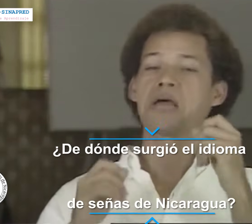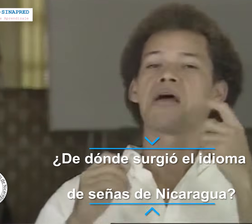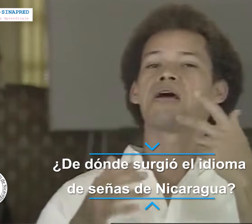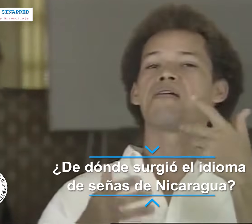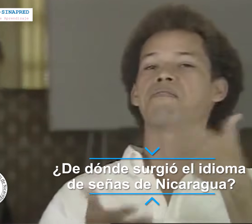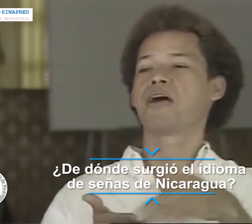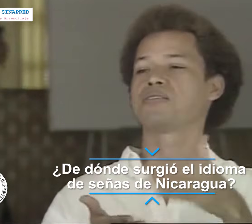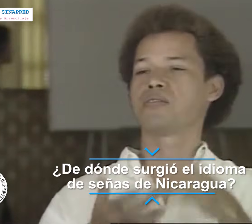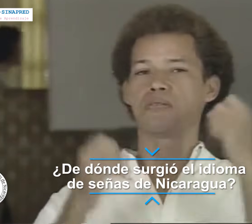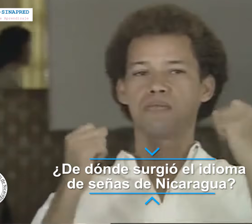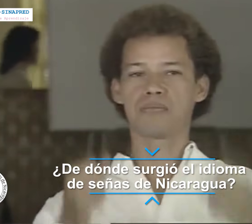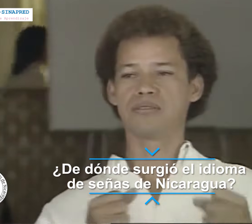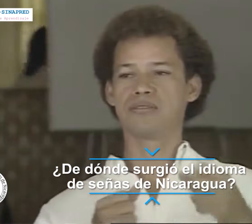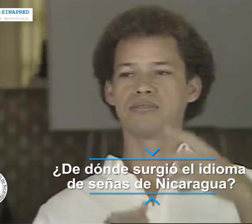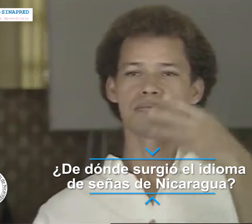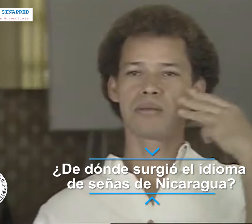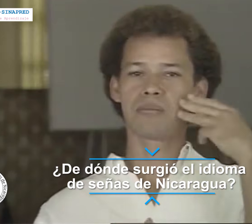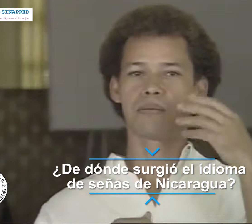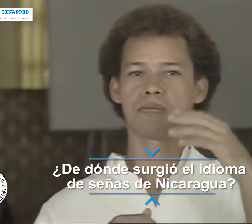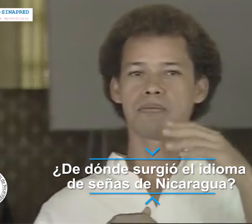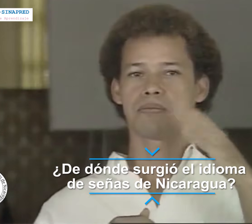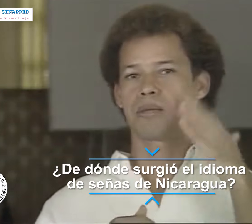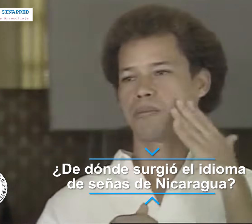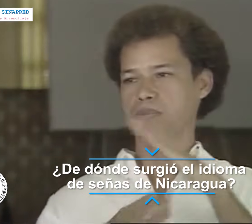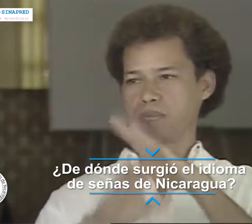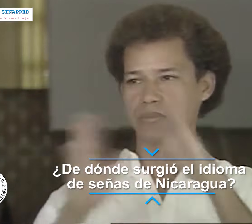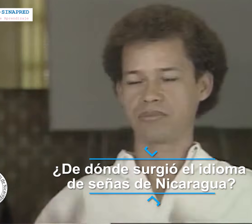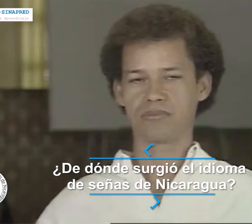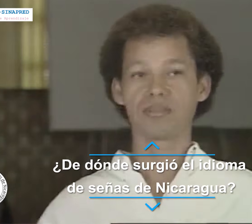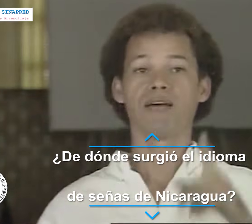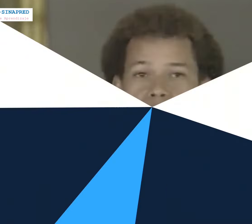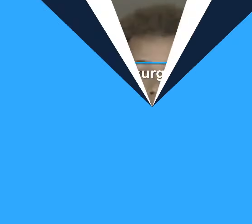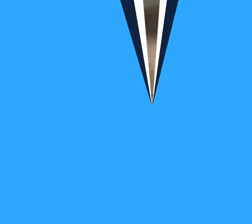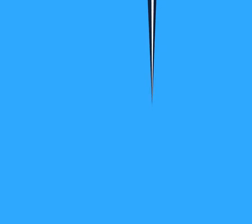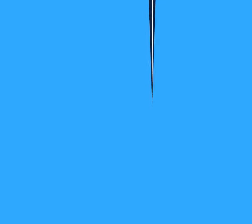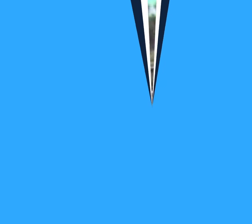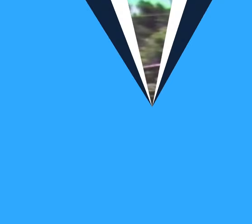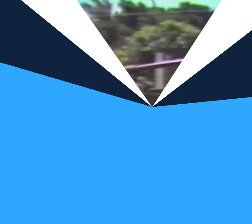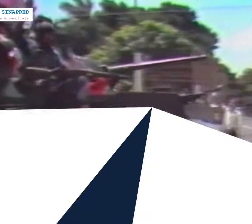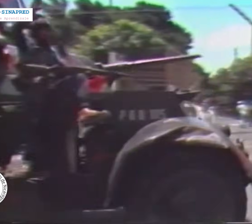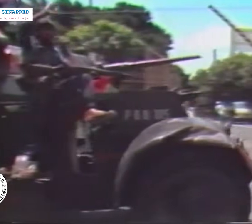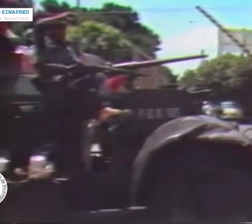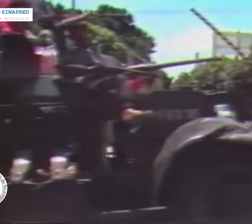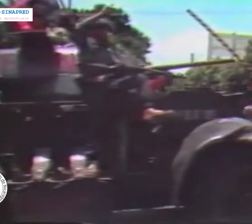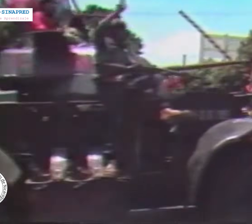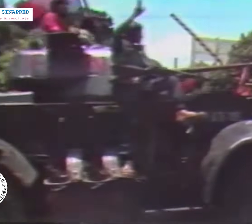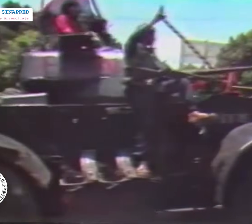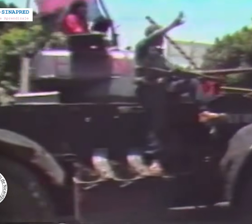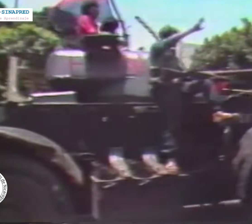¿De dónde surgió el idioma de señas de Nicaragua? Luego de la Revolución Popular Sandinista